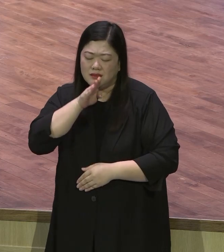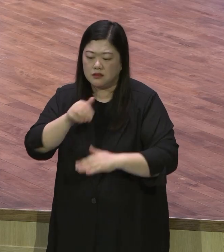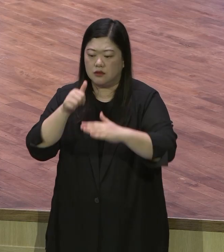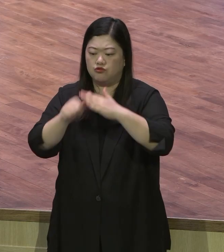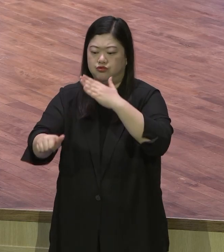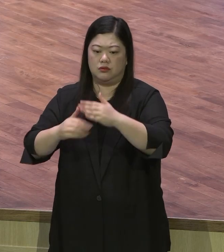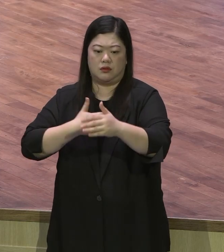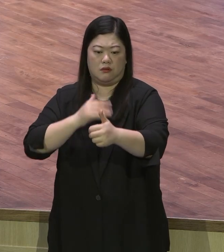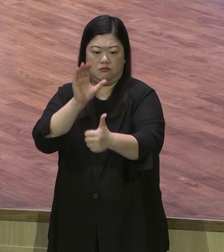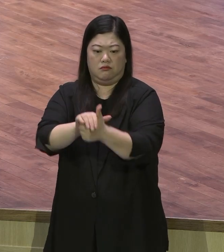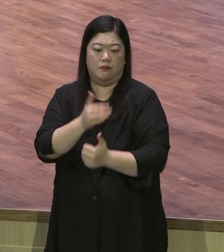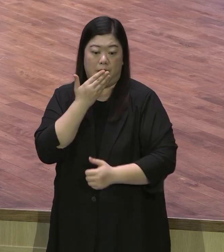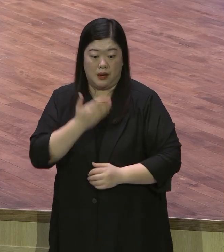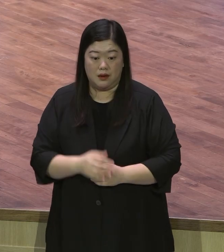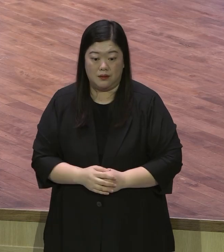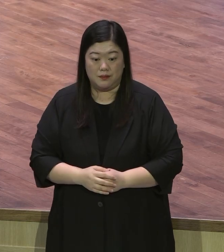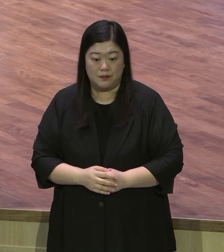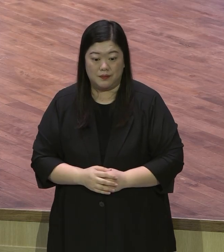된다라는 말씀이.